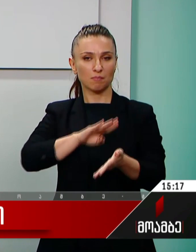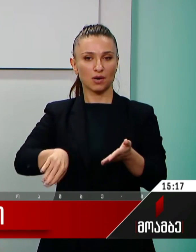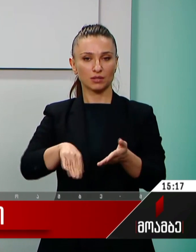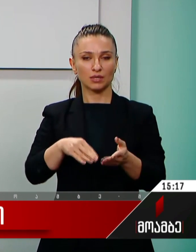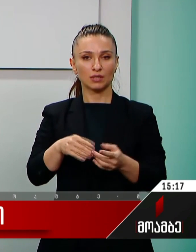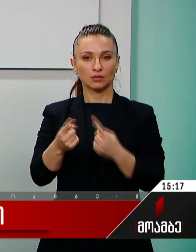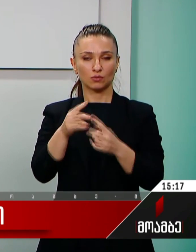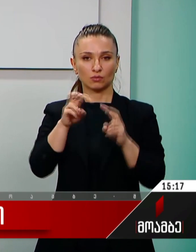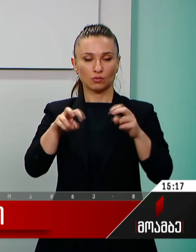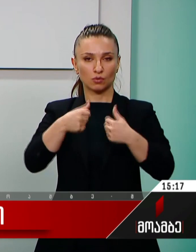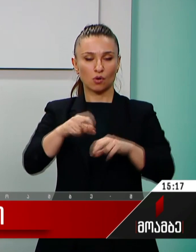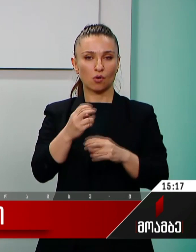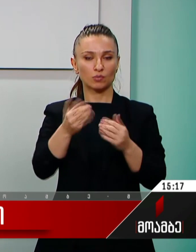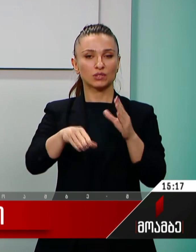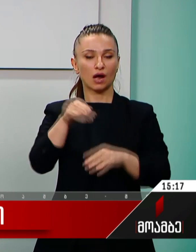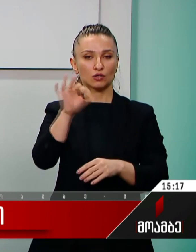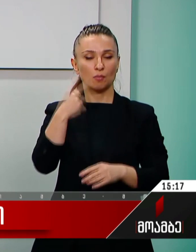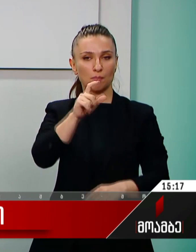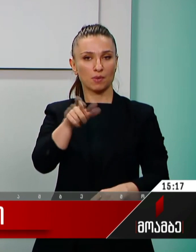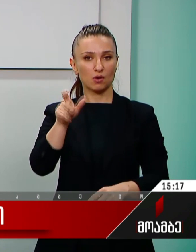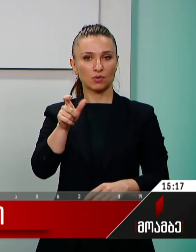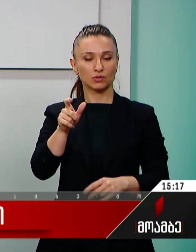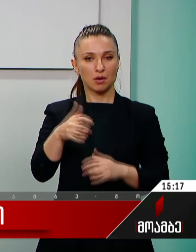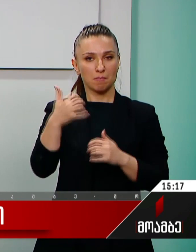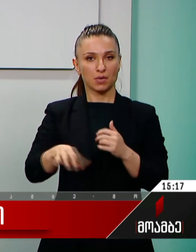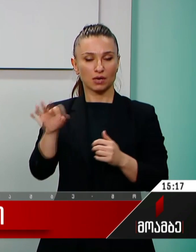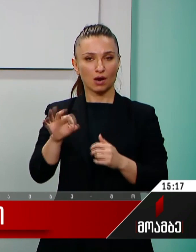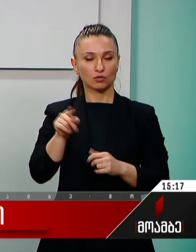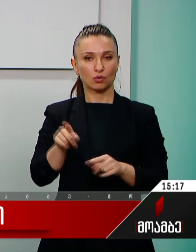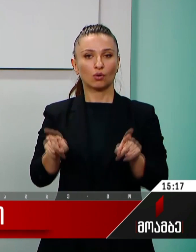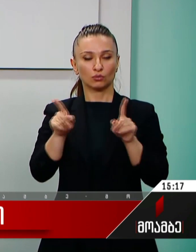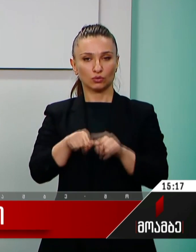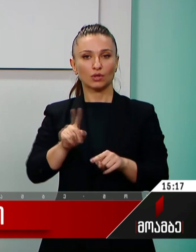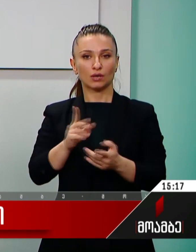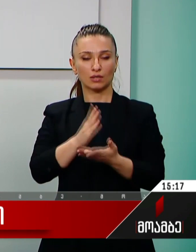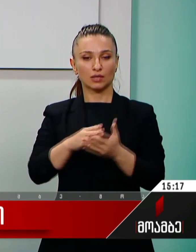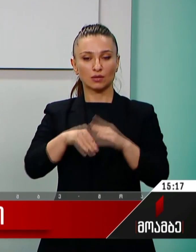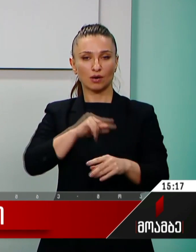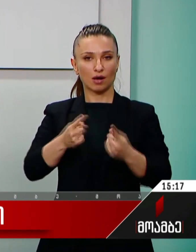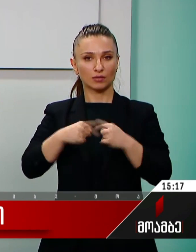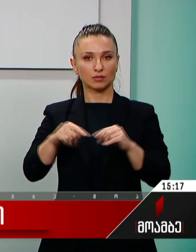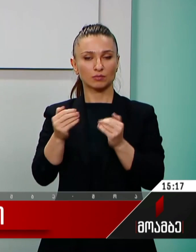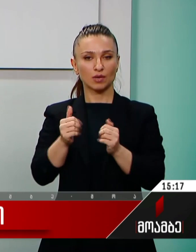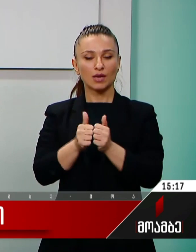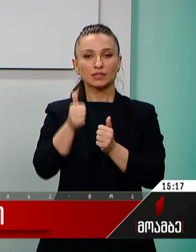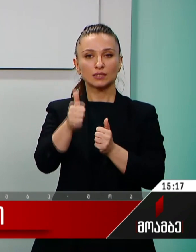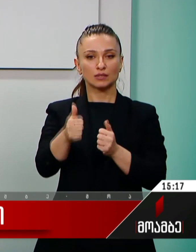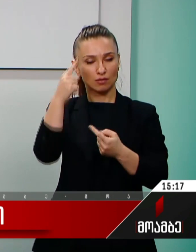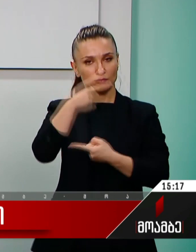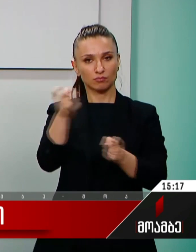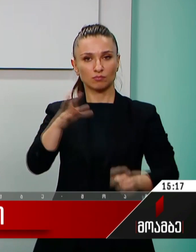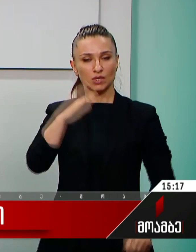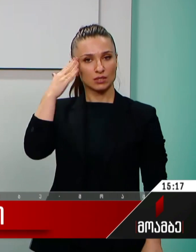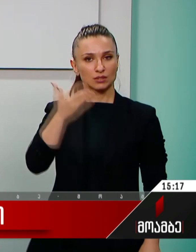მოკლებული საუბრების საარჩევნო კომისიების არჩეული პირების მიკერძოებულობაზე, რაც საარჩევნო ადმინისტრაციამ წინასწარ